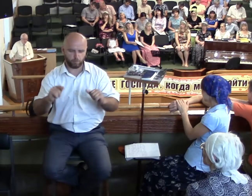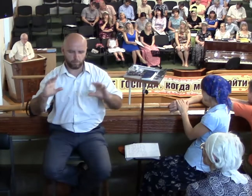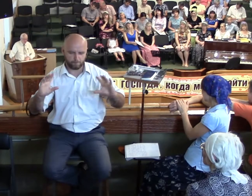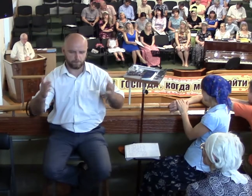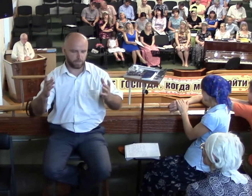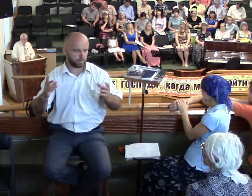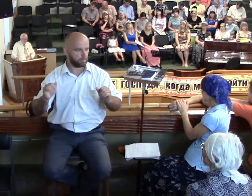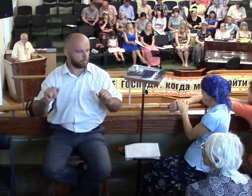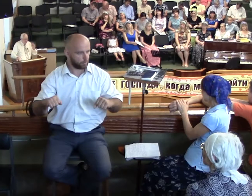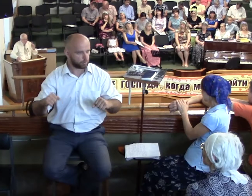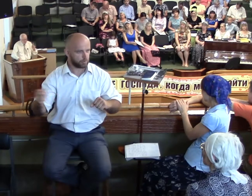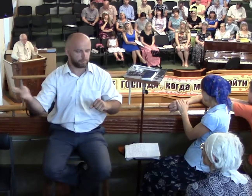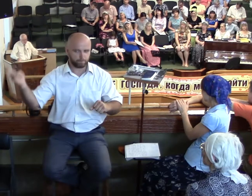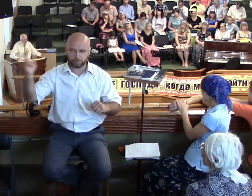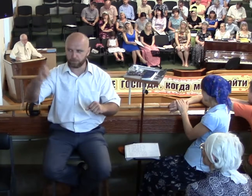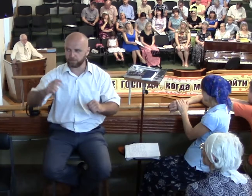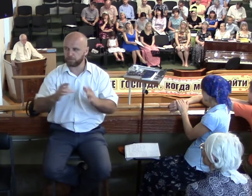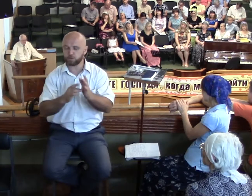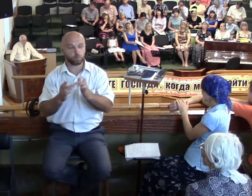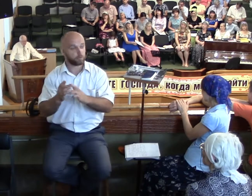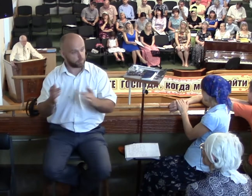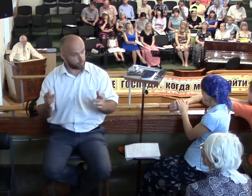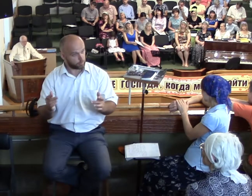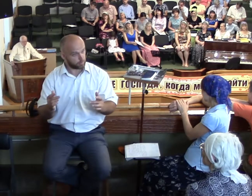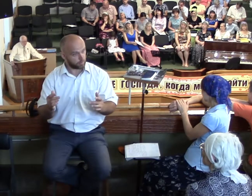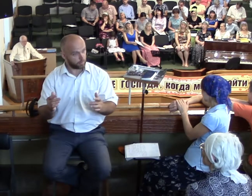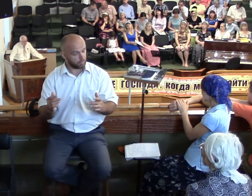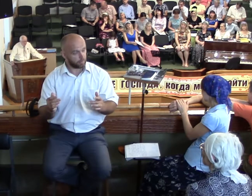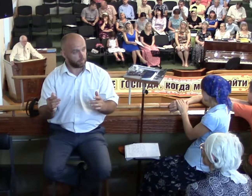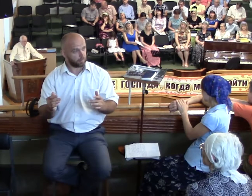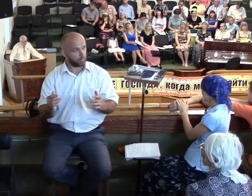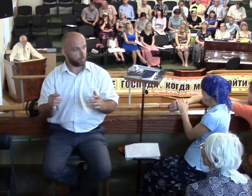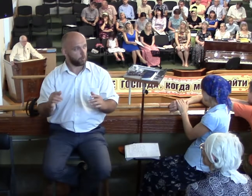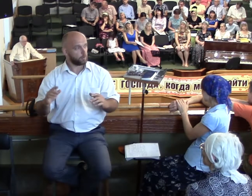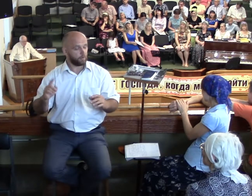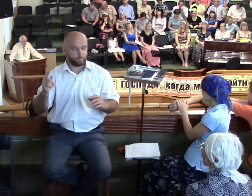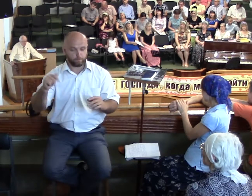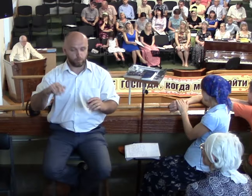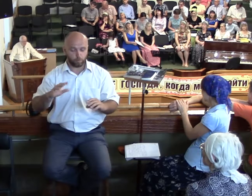любое мгновение. Вы знаете, что дьявол не знает, когда придет Христос?